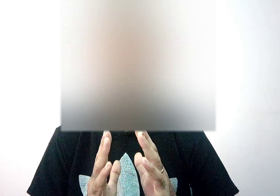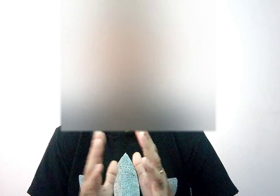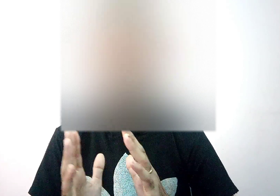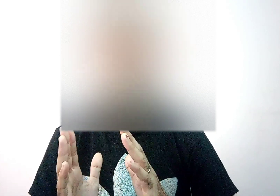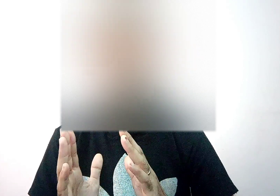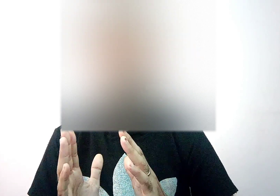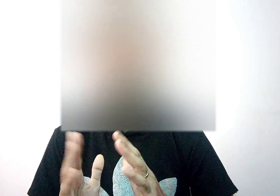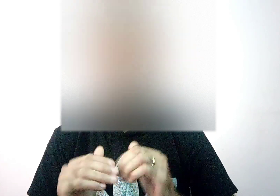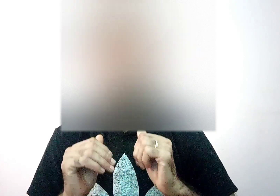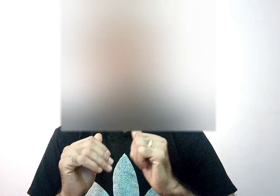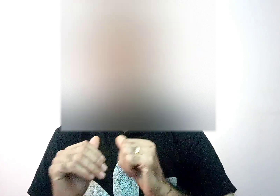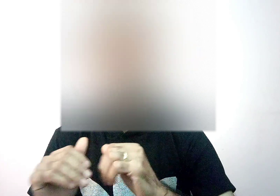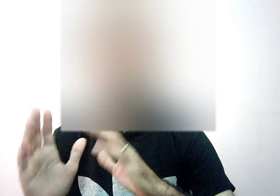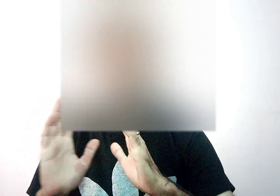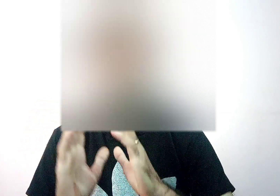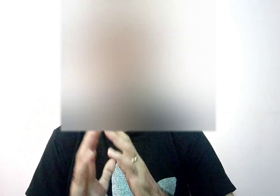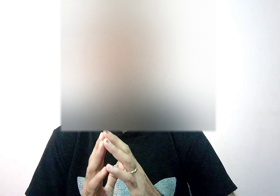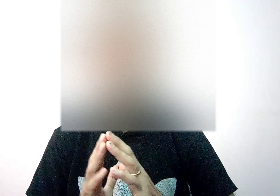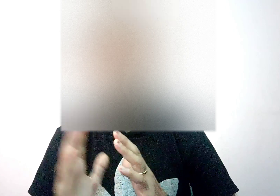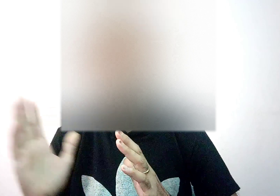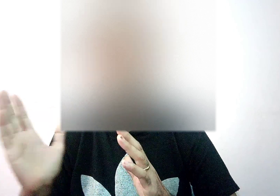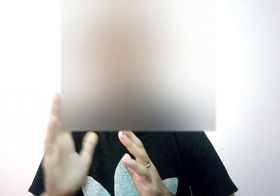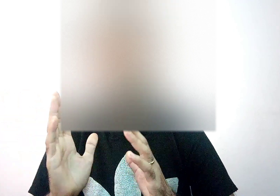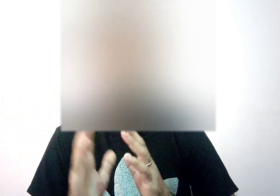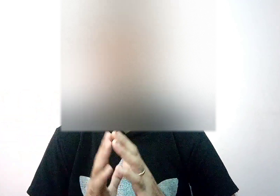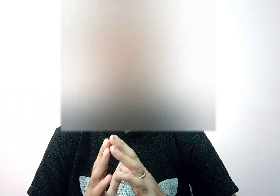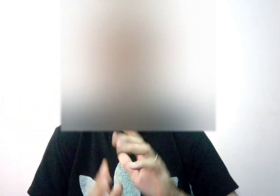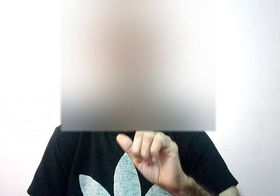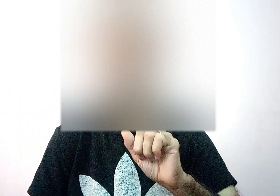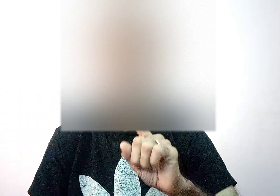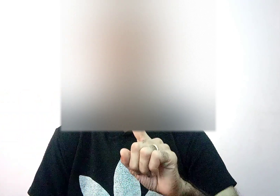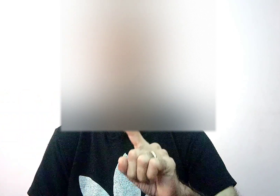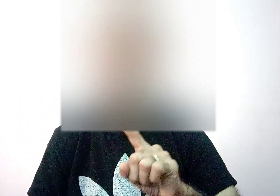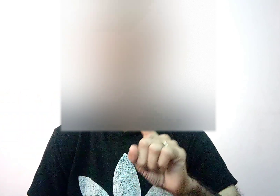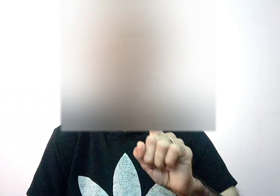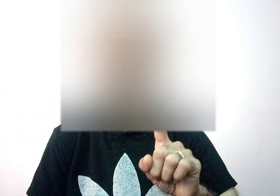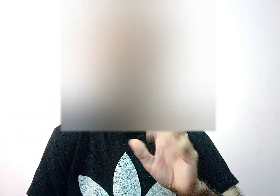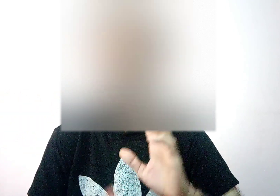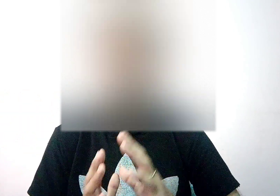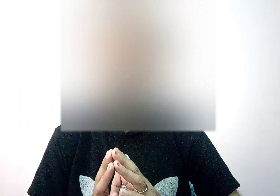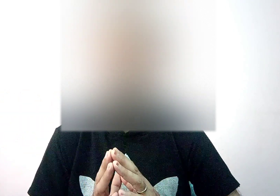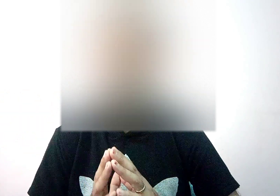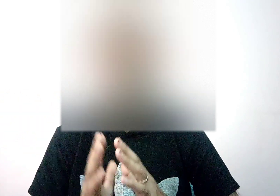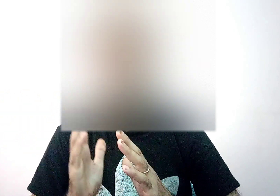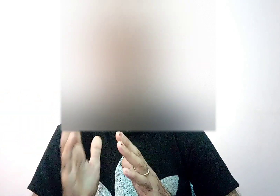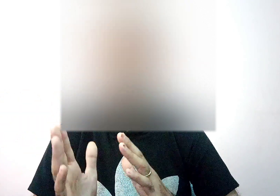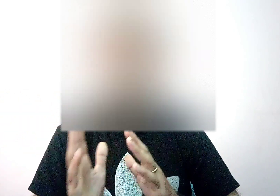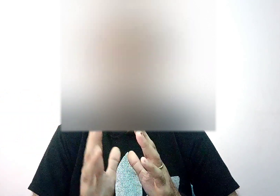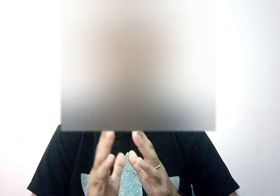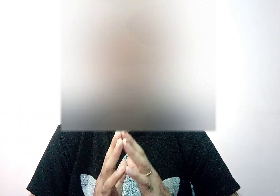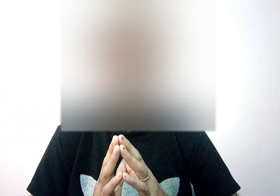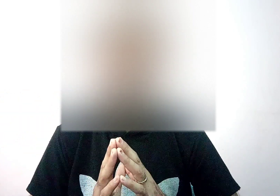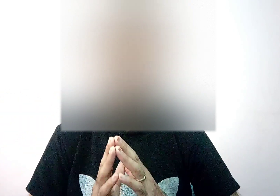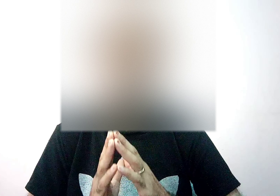ملف الايراني ملف طويل الامد من سنين طويله جدا، ومفيش اداره امريكيه عرفت تحله. بايدن بيعمل ان هو